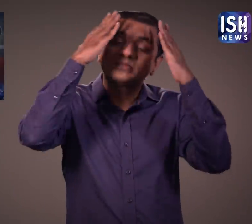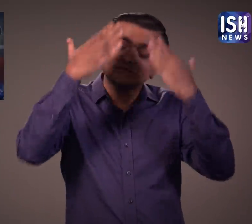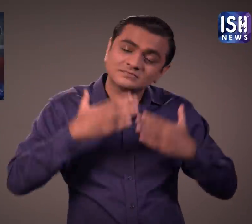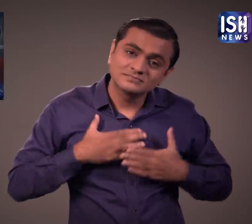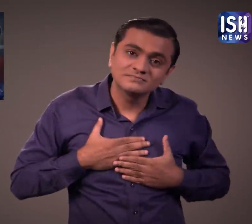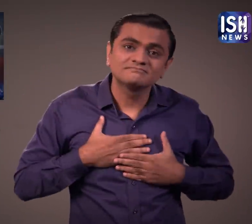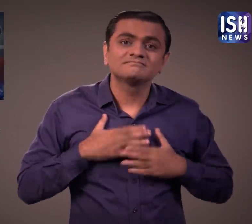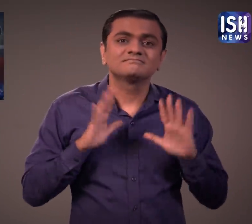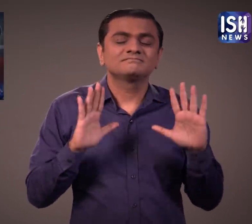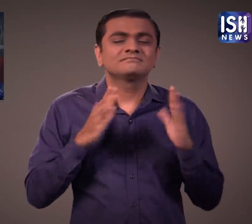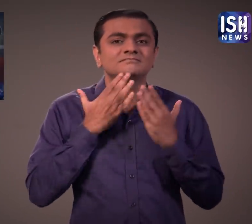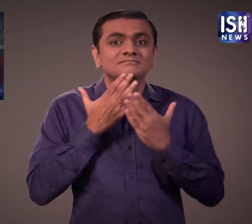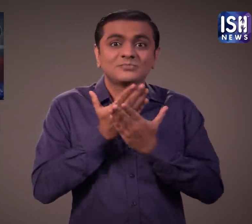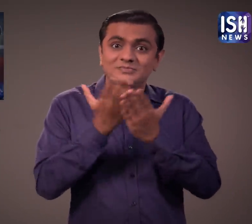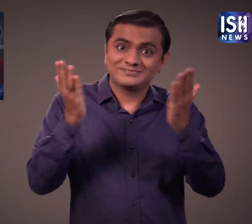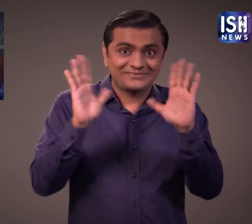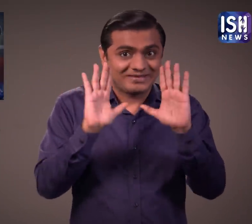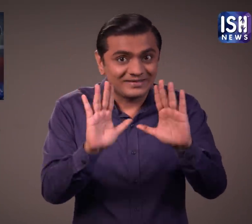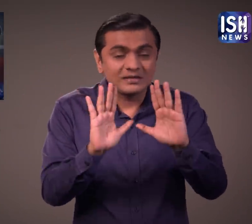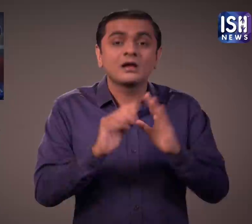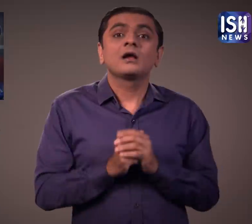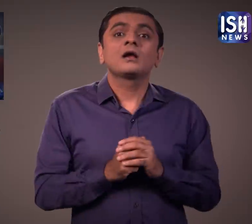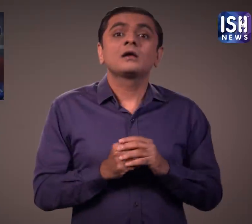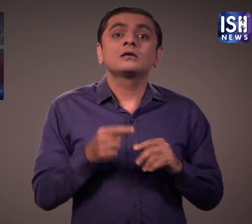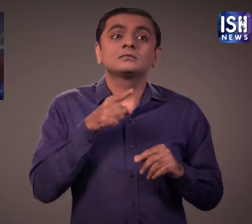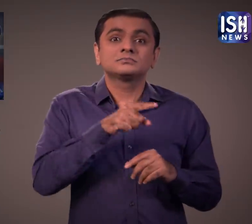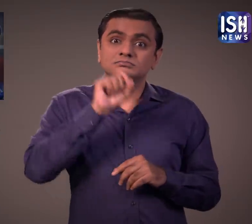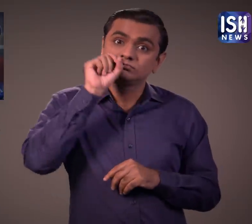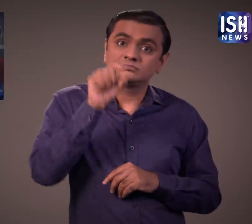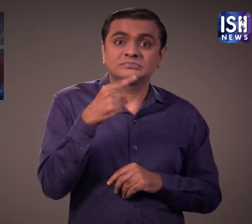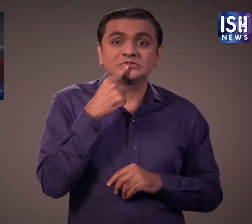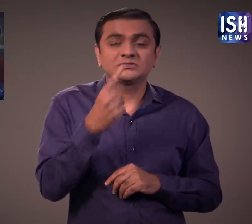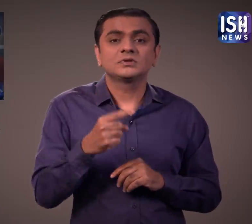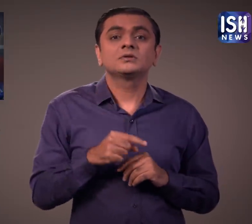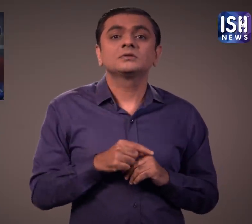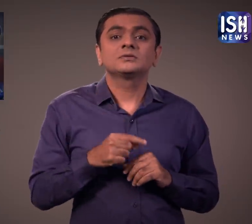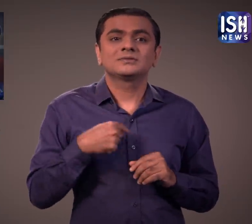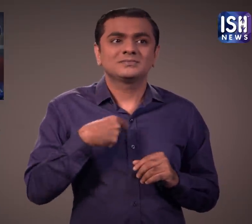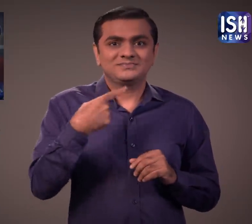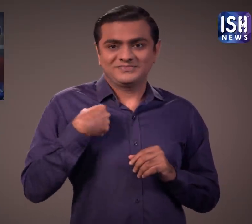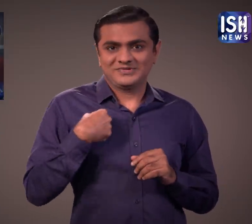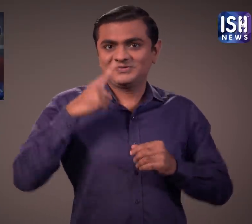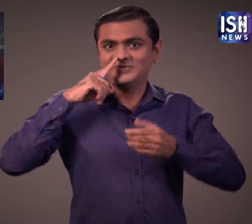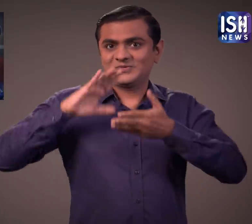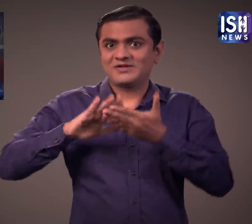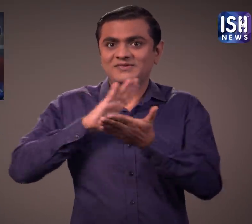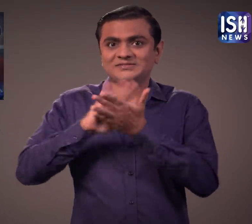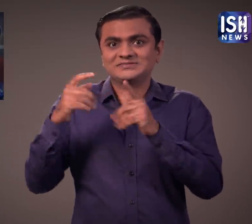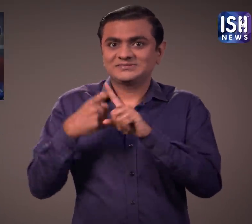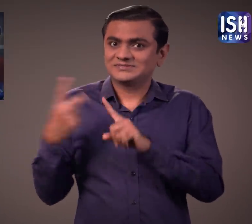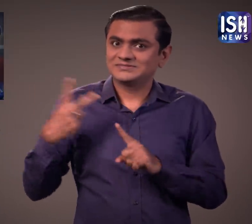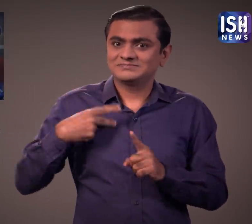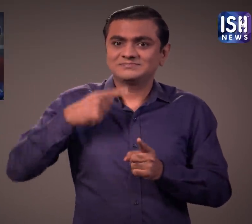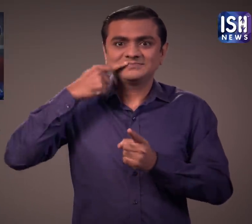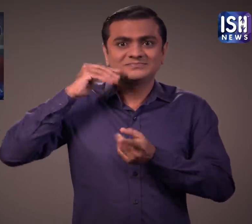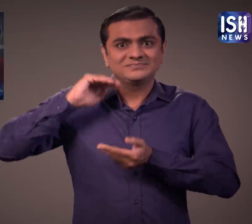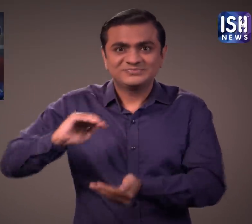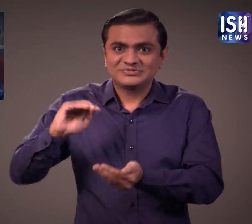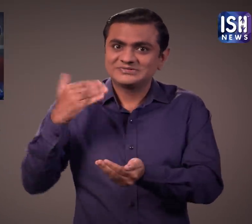हम इस आशिरवात के लिए भगवान का शुक्रियादा करते हैं और चाते हैं कि बच्चे का जनम के बाद मीडिया हमारी नीजिता का